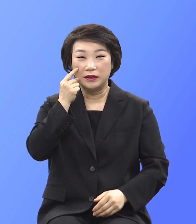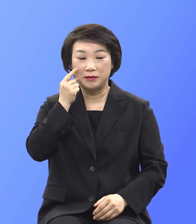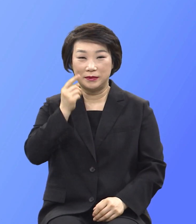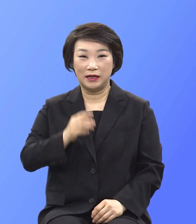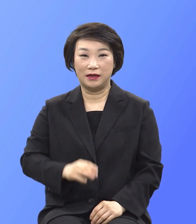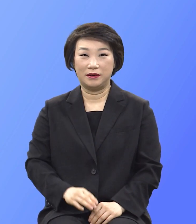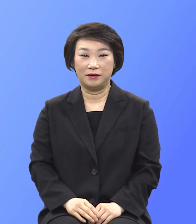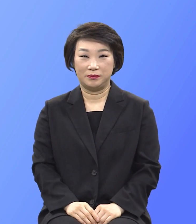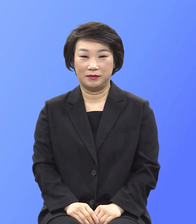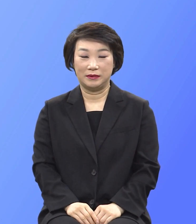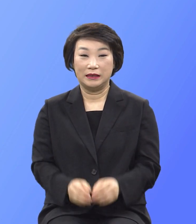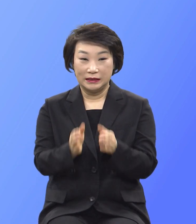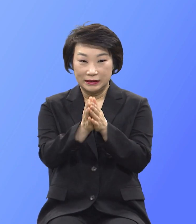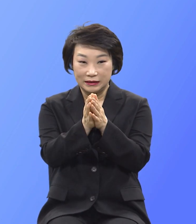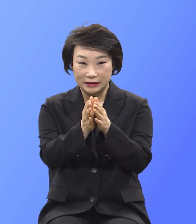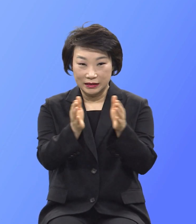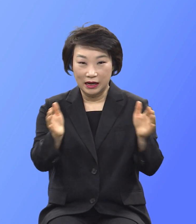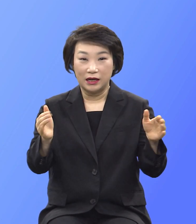합독합니다.